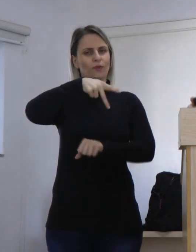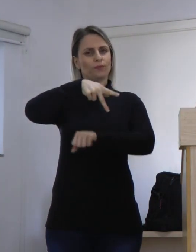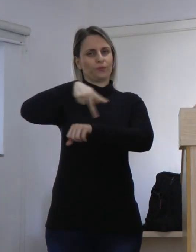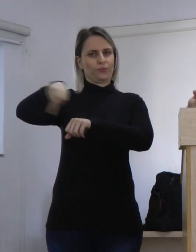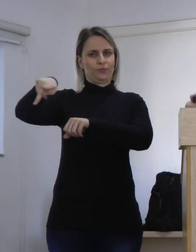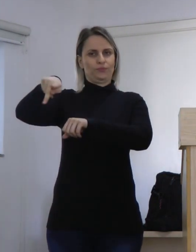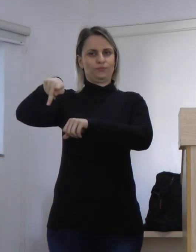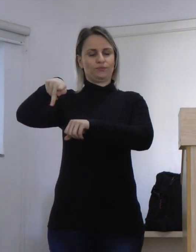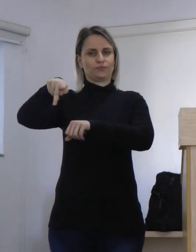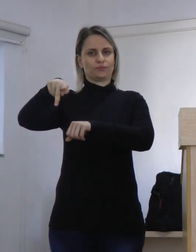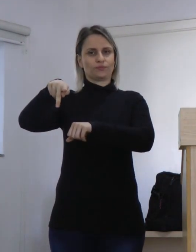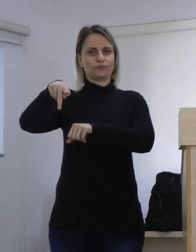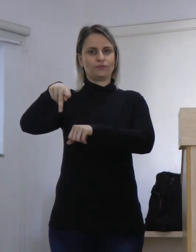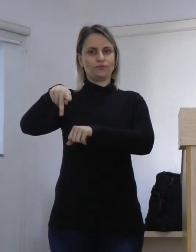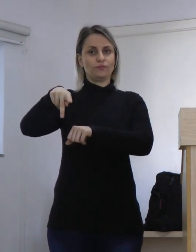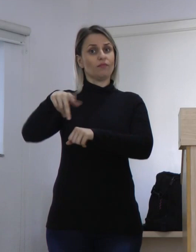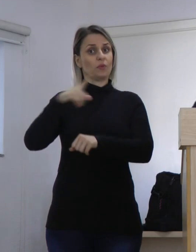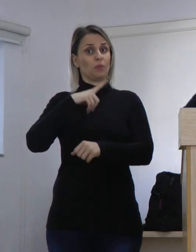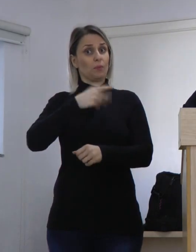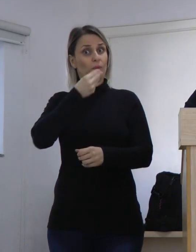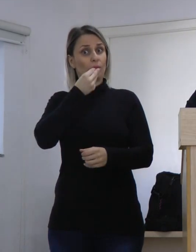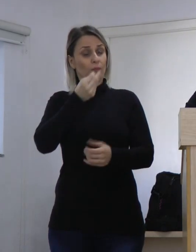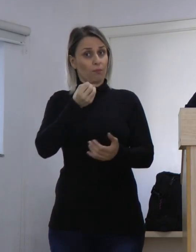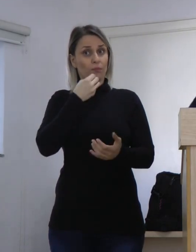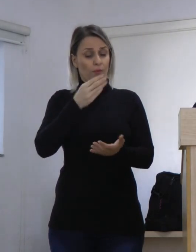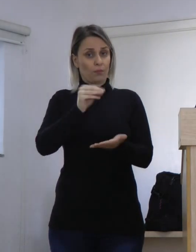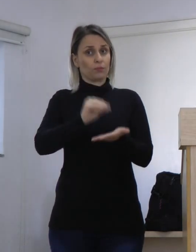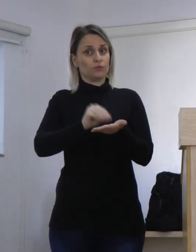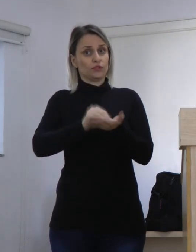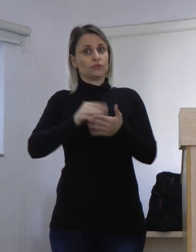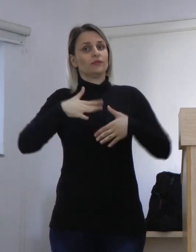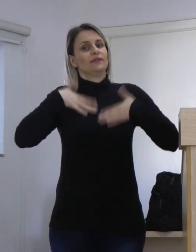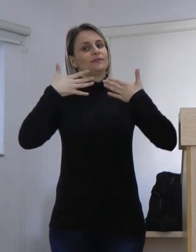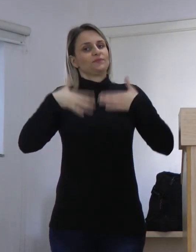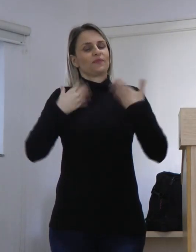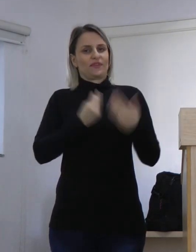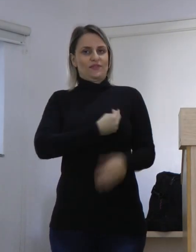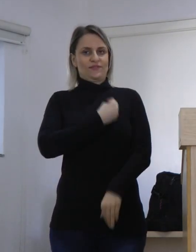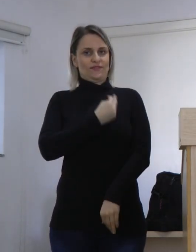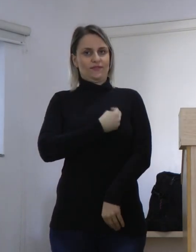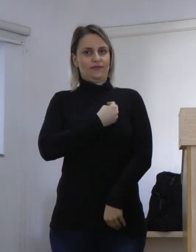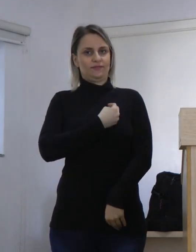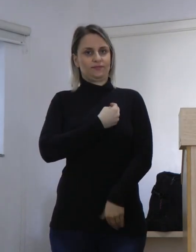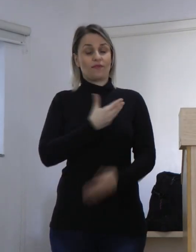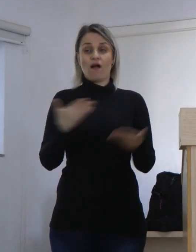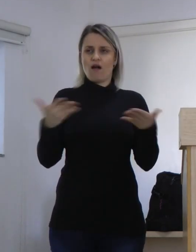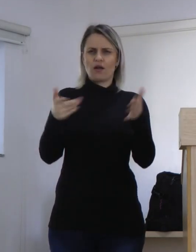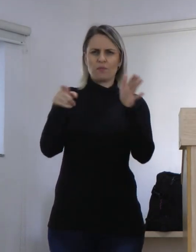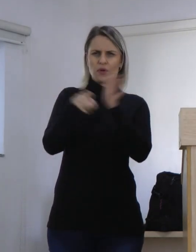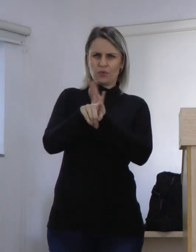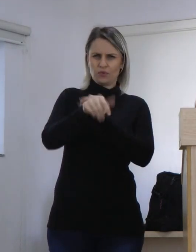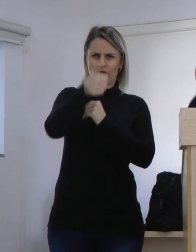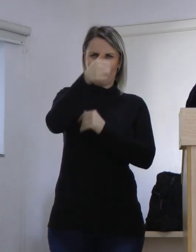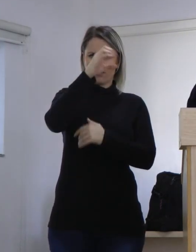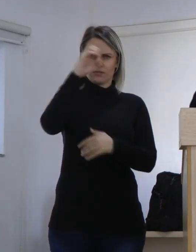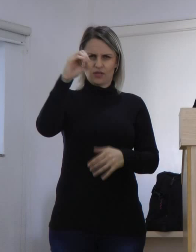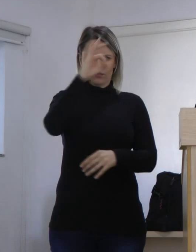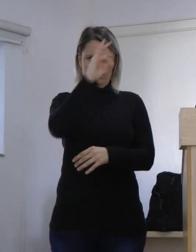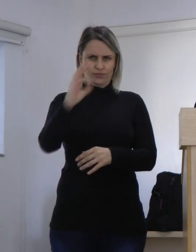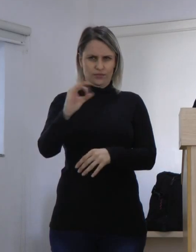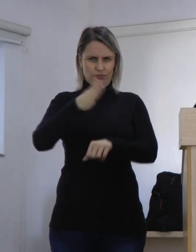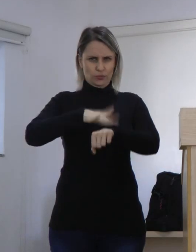para ter a alegria de viver. Dá para ter alegria 100% do tempo? Kardec pergunta na